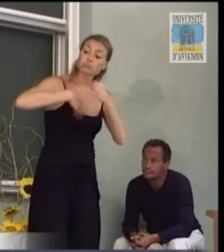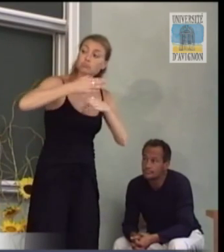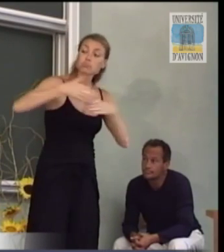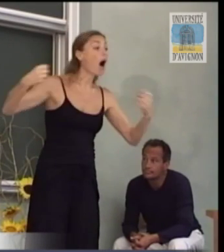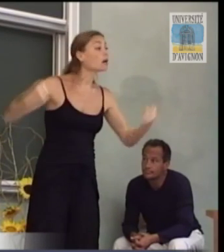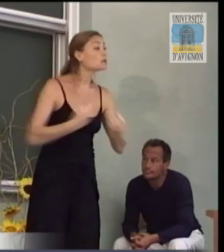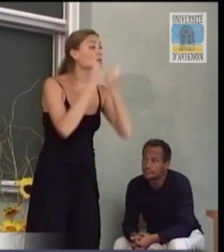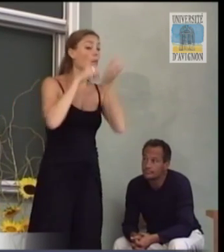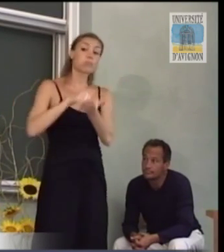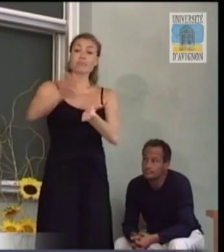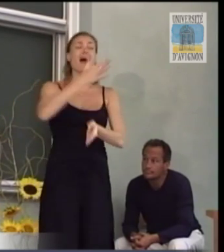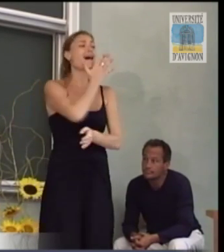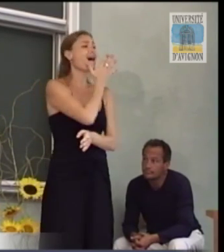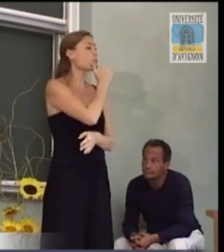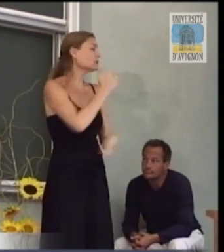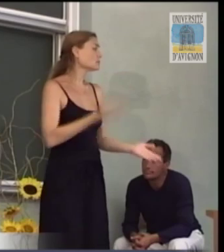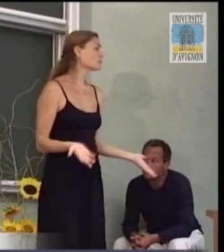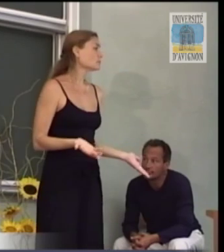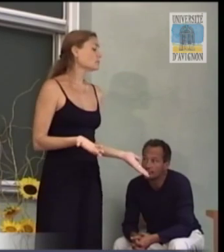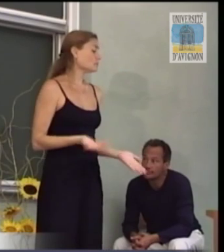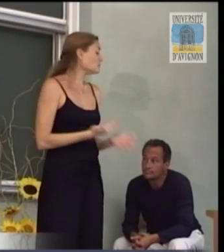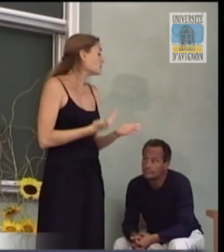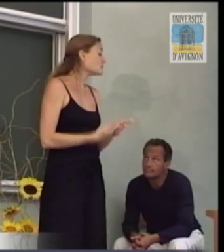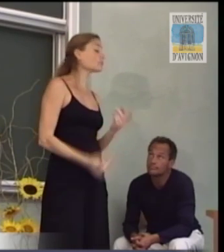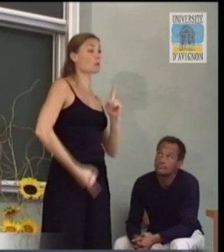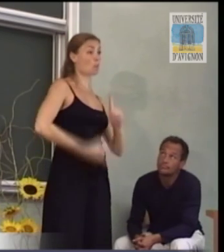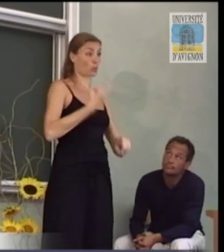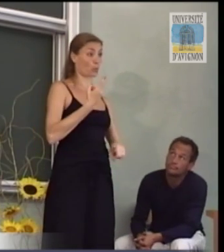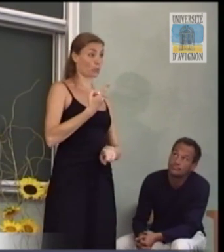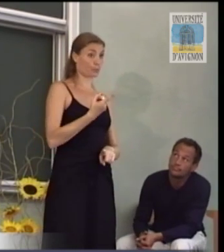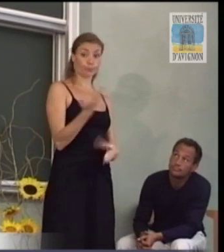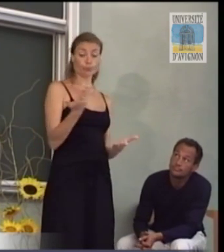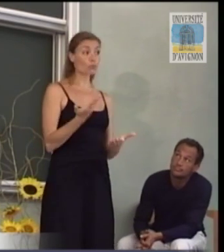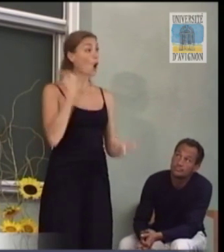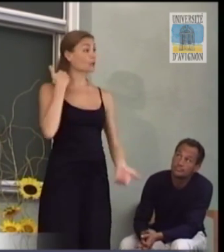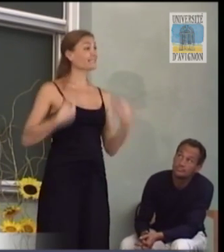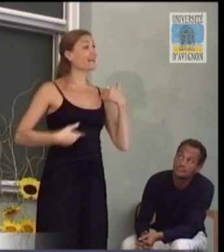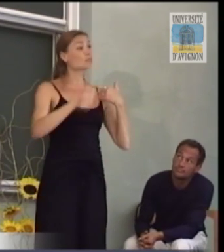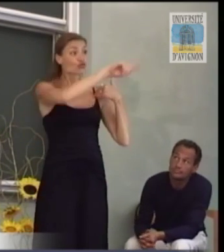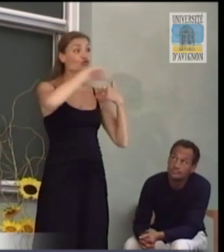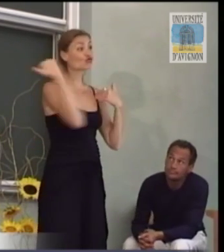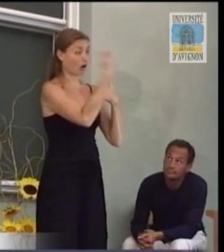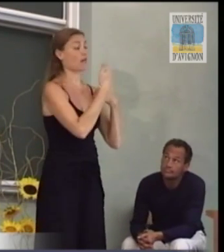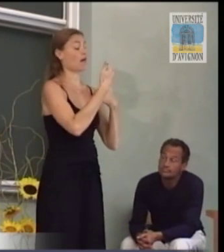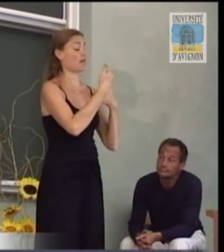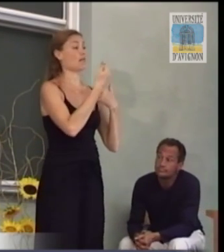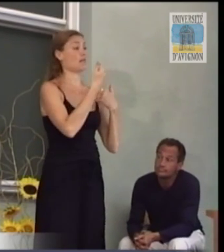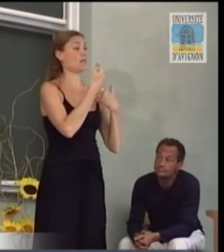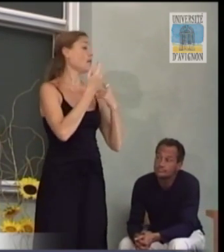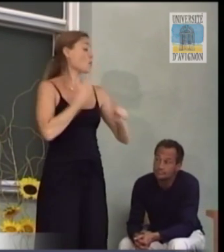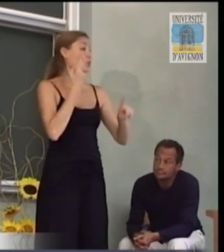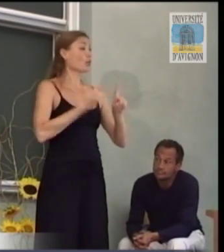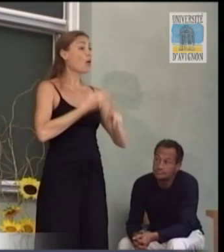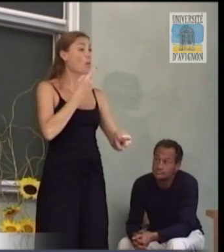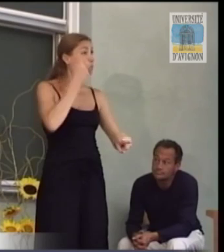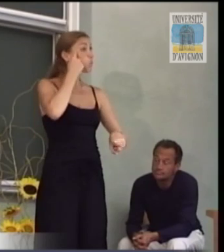surtout dire aux uns et aux autres, c'est que le handicap nous concerne tous d'une manière personnelle ou